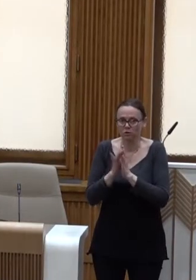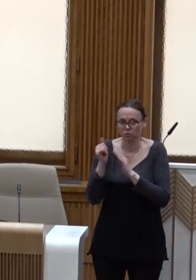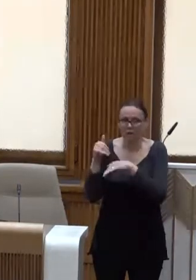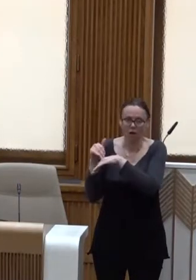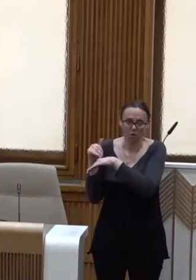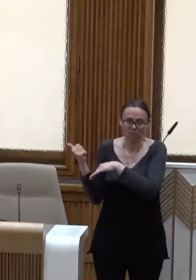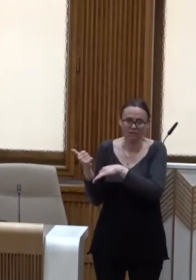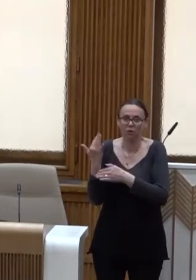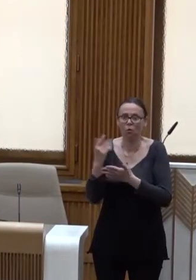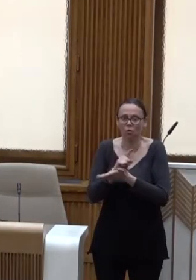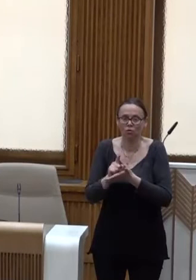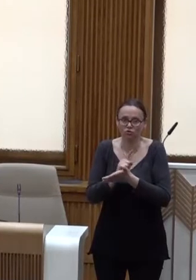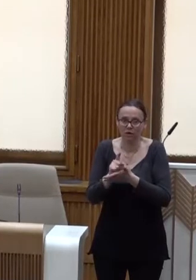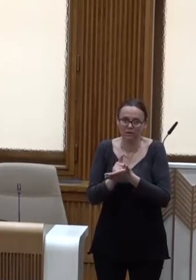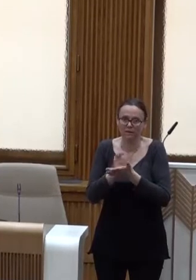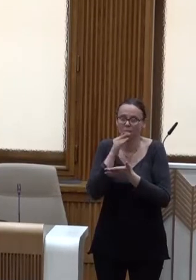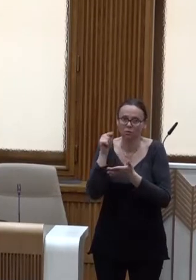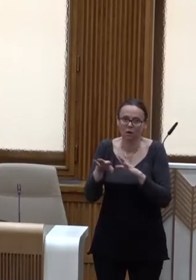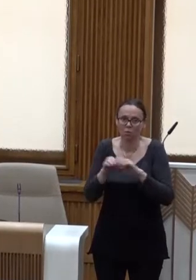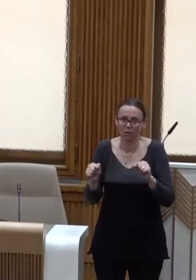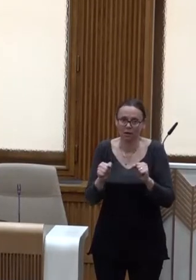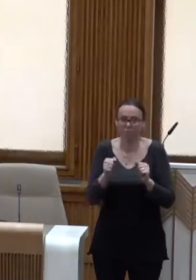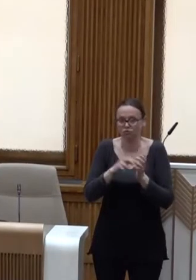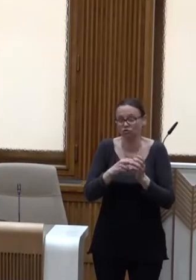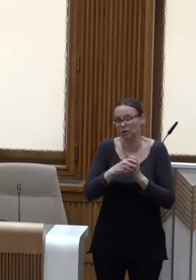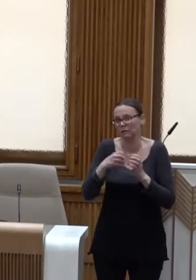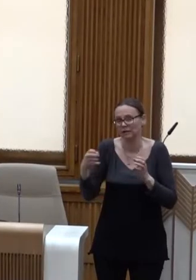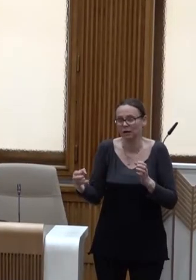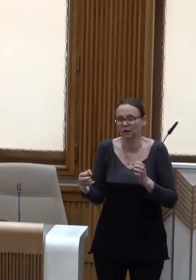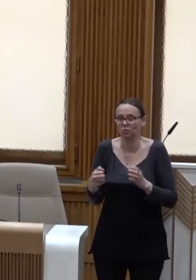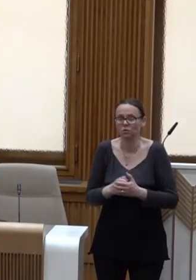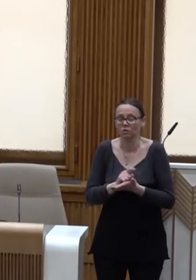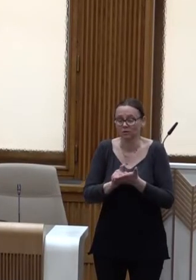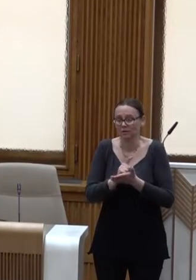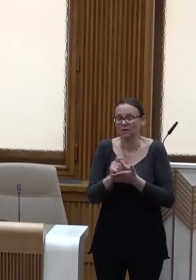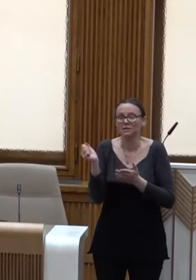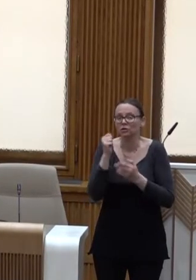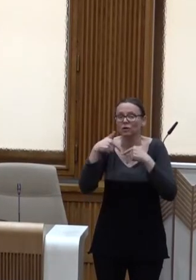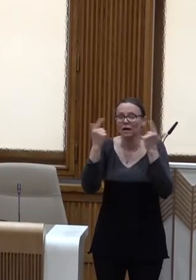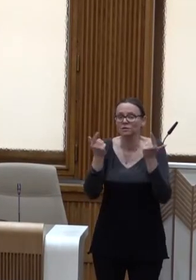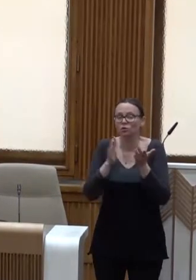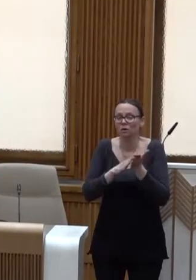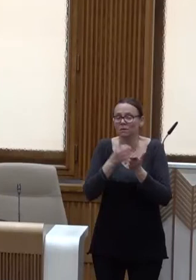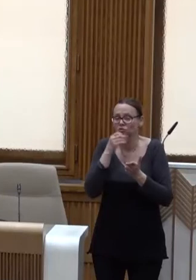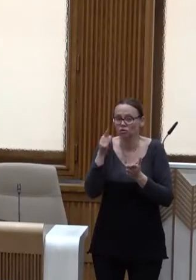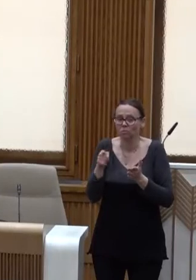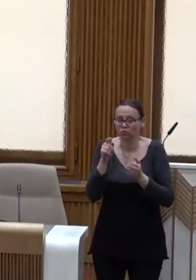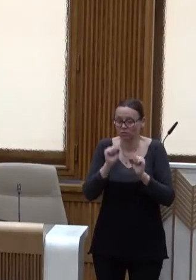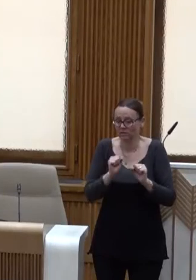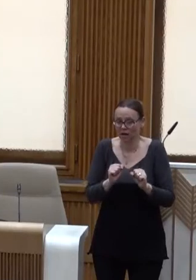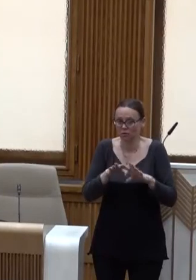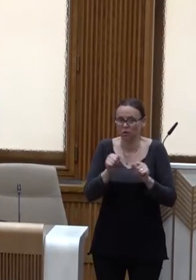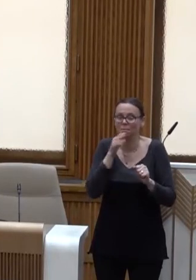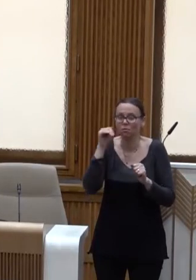obvesti, koliko časa bo ta ukrep trajal, ker je jasno, da v primeru, če je to trajen ukrep, da bo